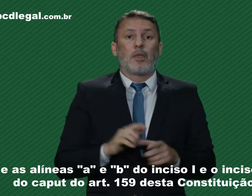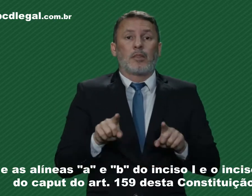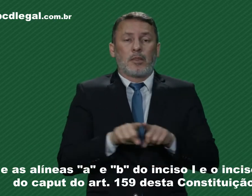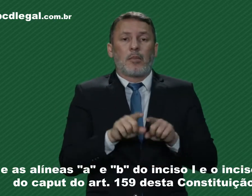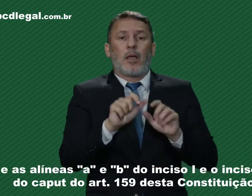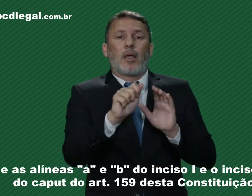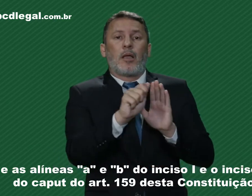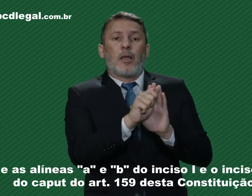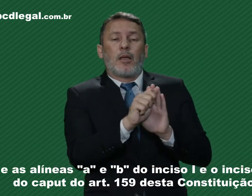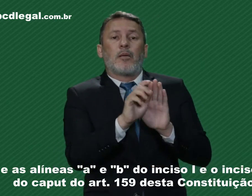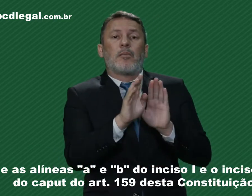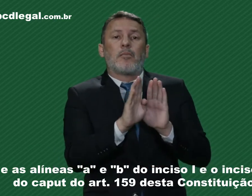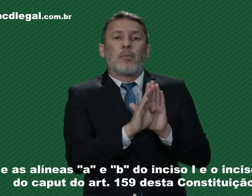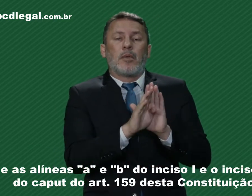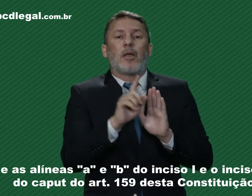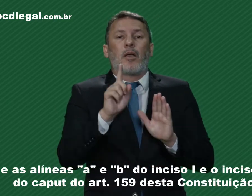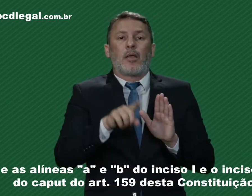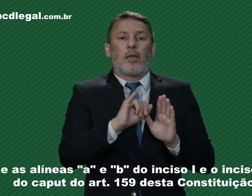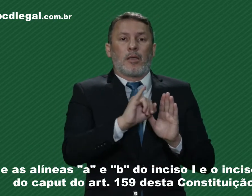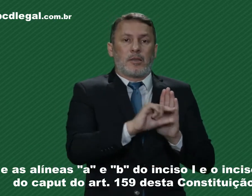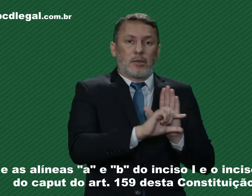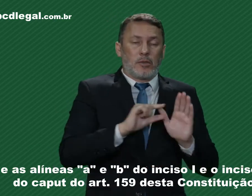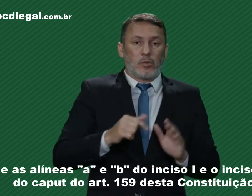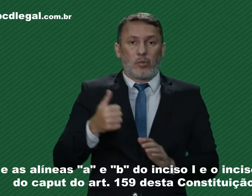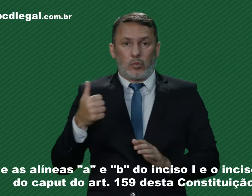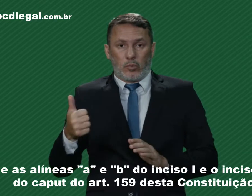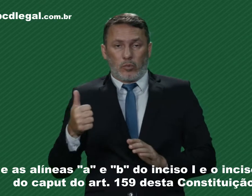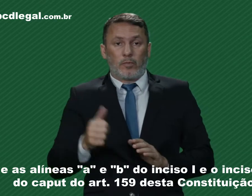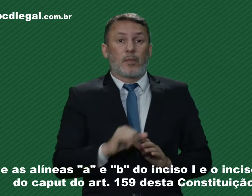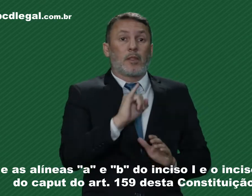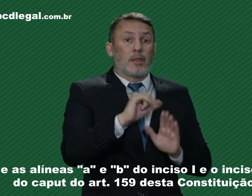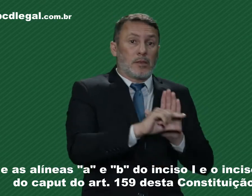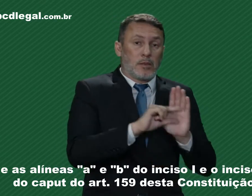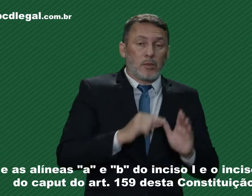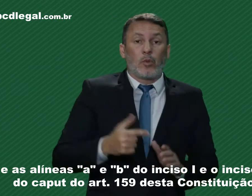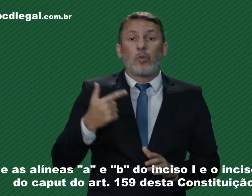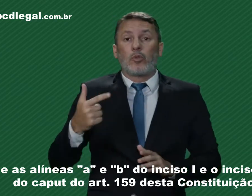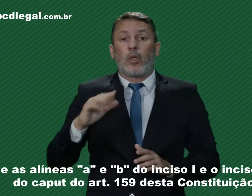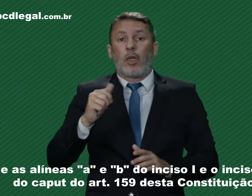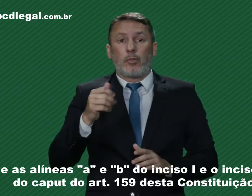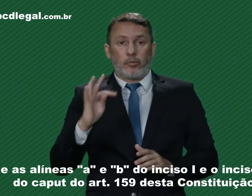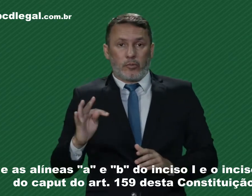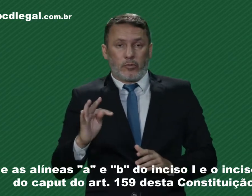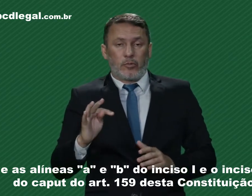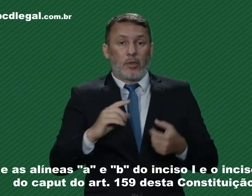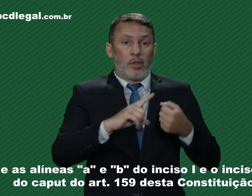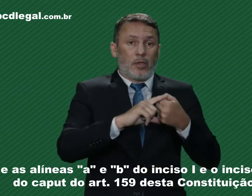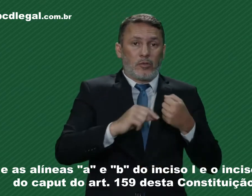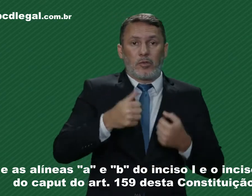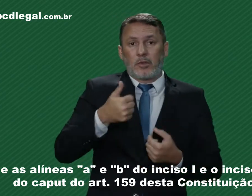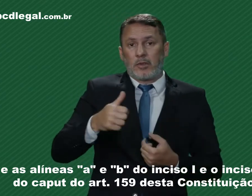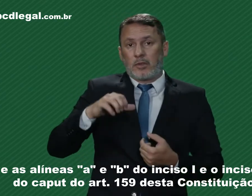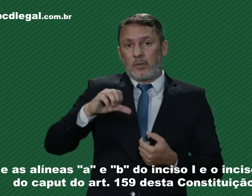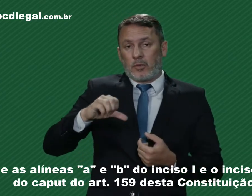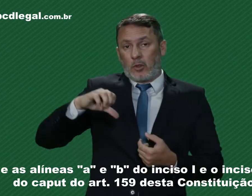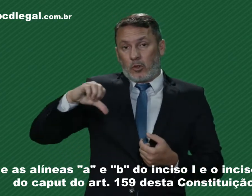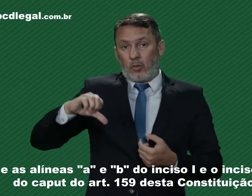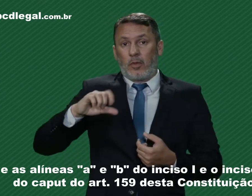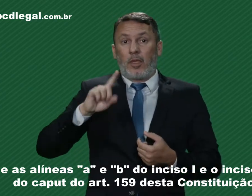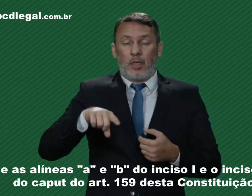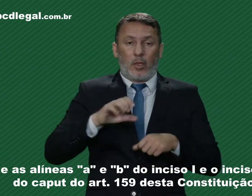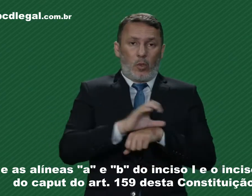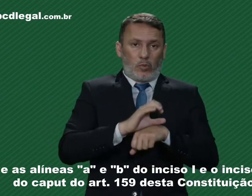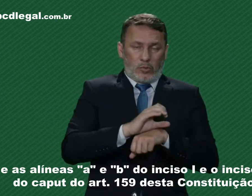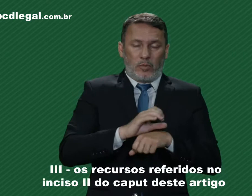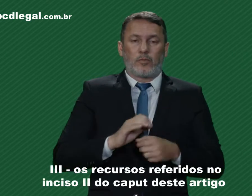as alíneas A e B do inciso 1 e o inciso 2 do caput do artigo 159